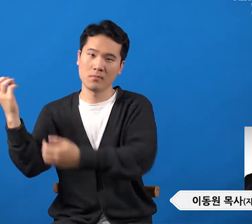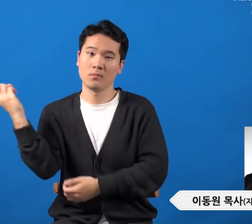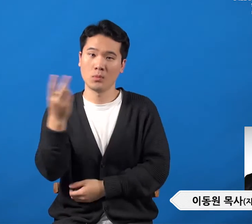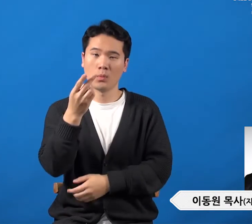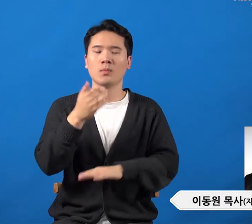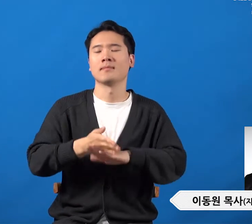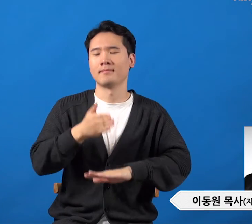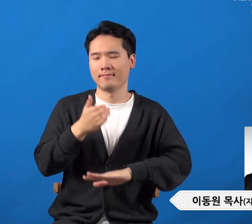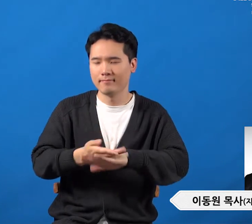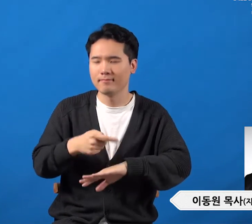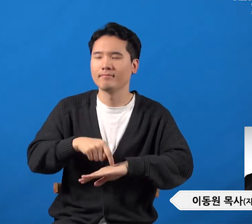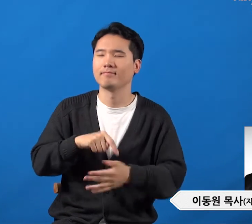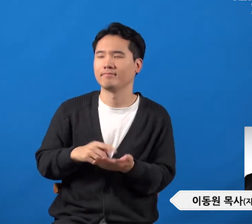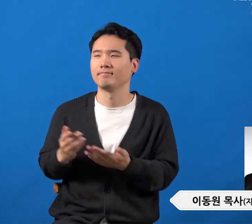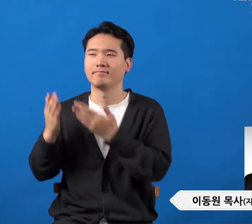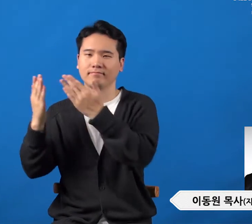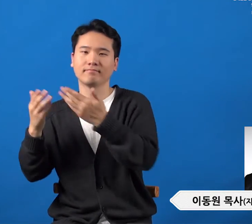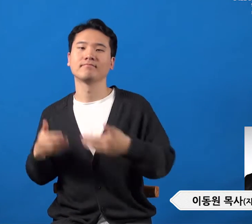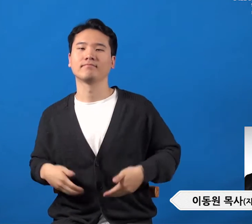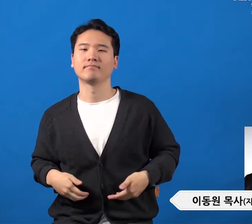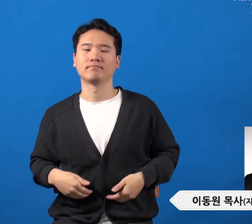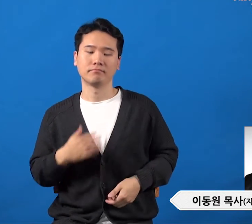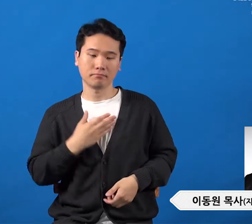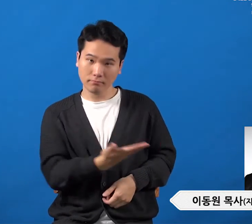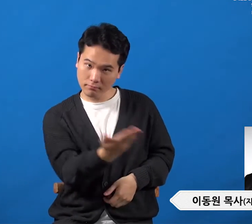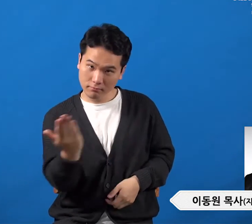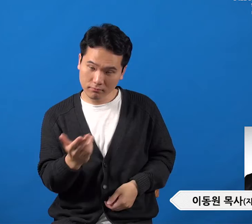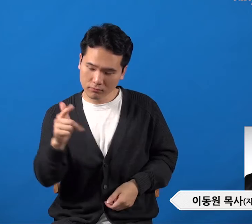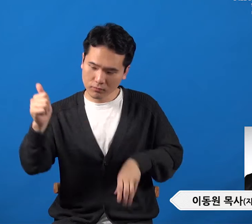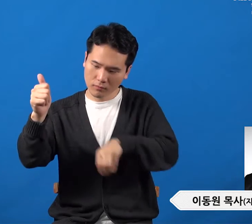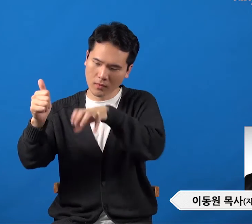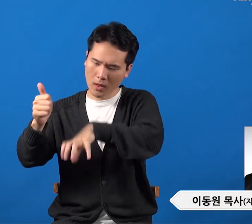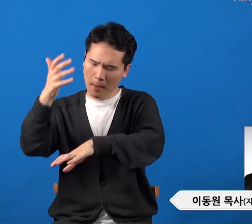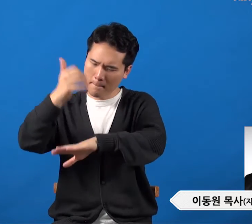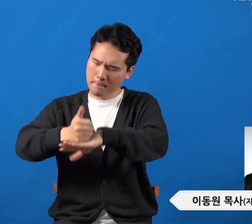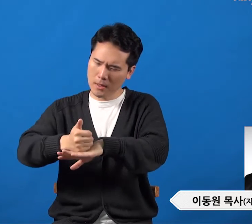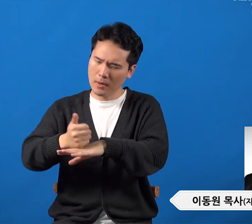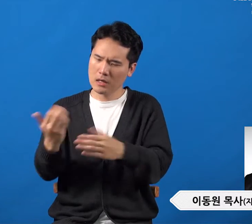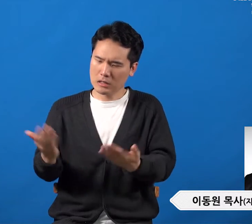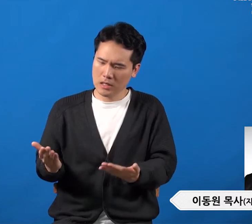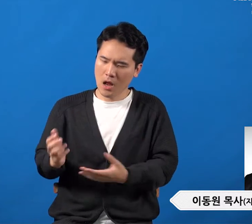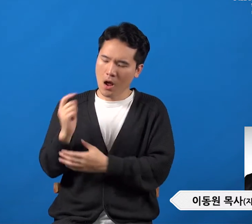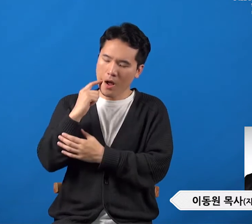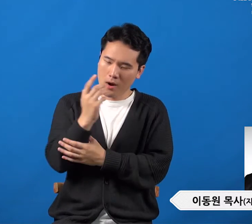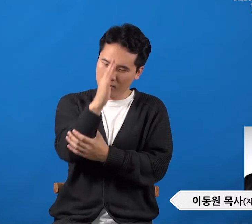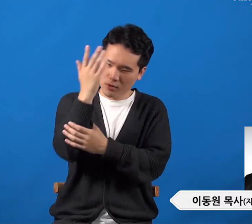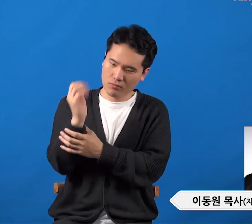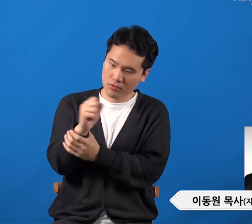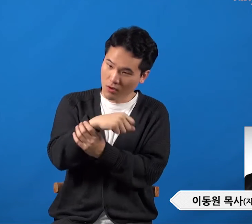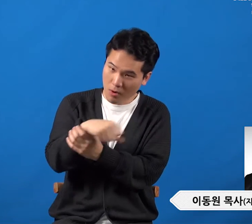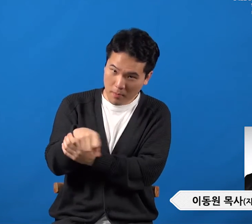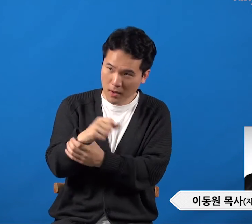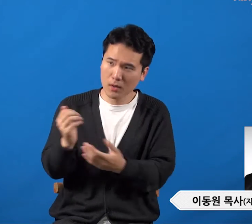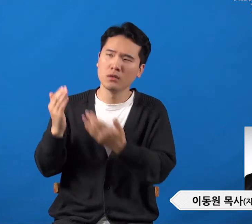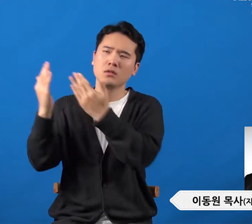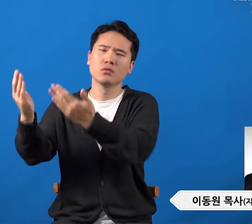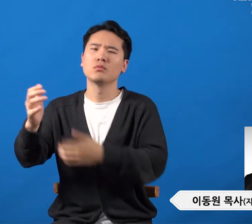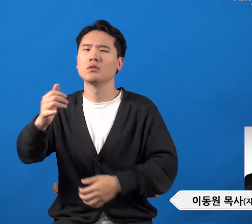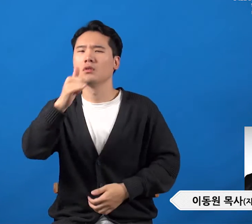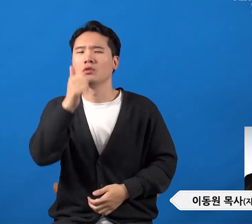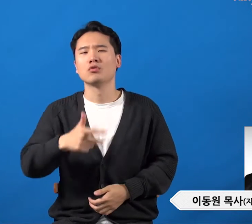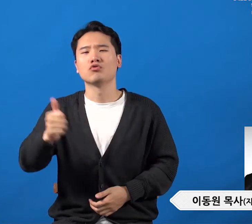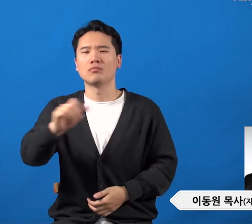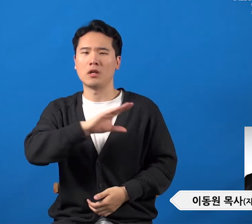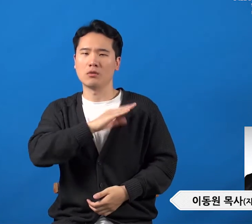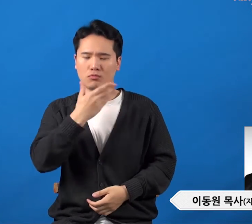것입니다. 저와 여러분이 함께 주님 앞에 마지막 사역의 아름다운 열매를, 사역에 대한 감사를 드릴 수